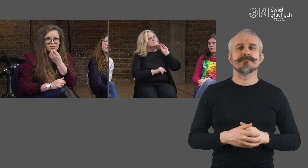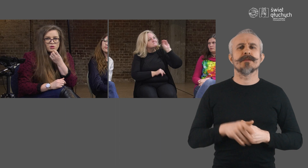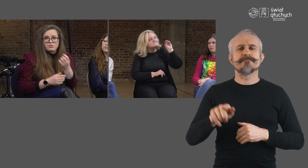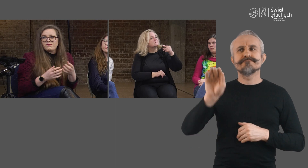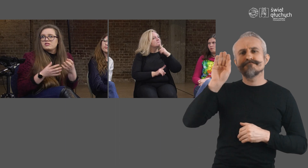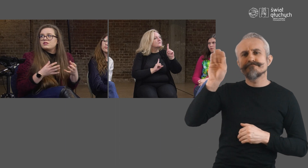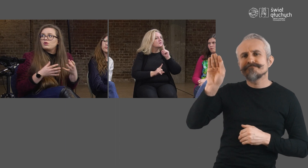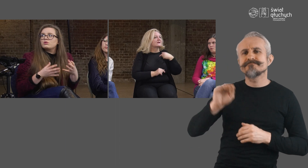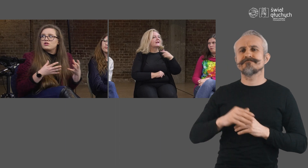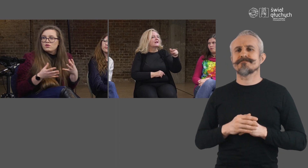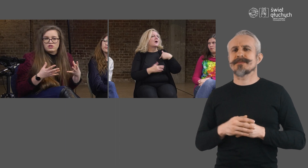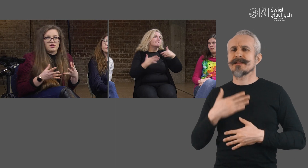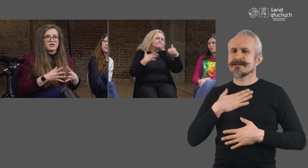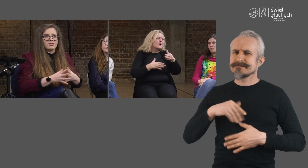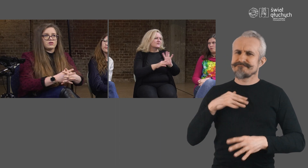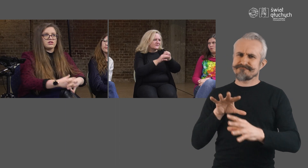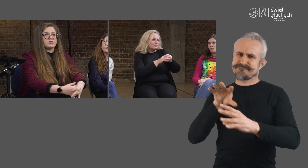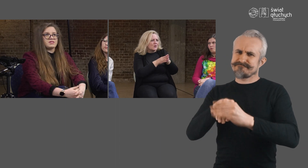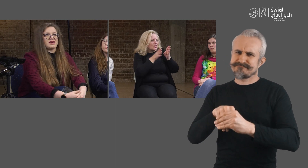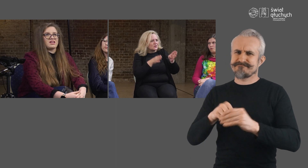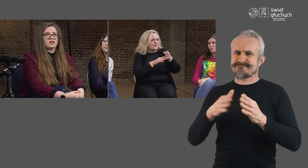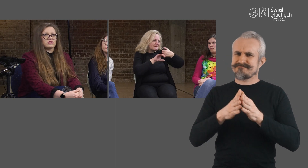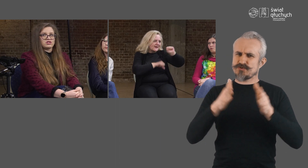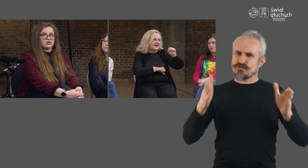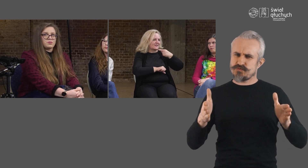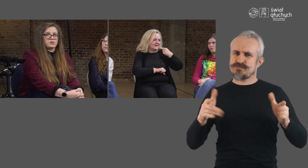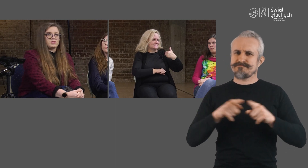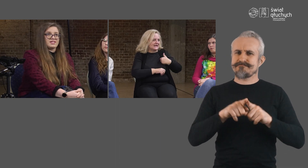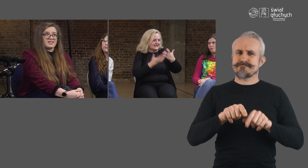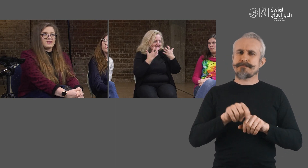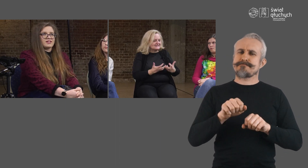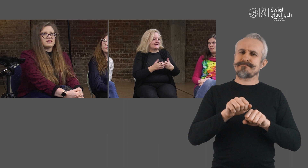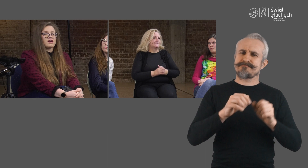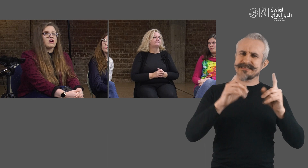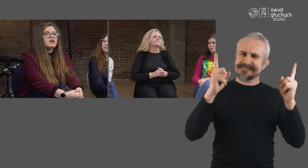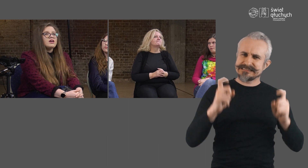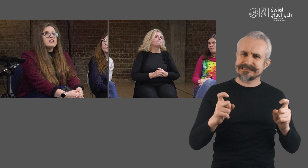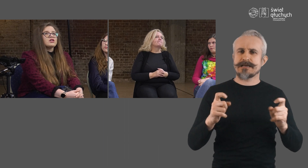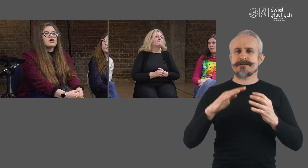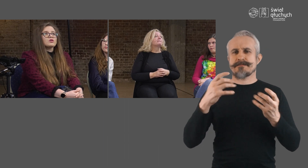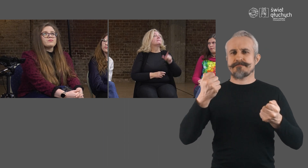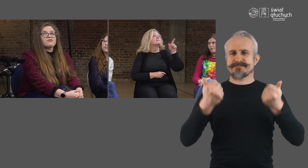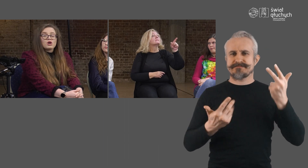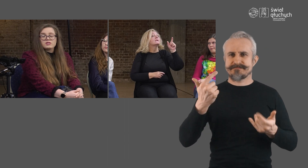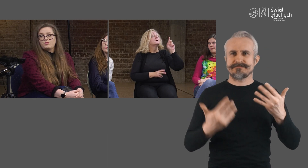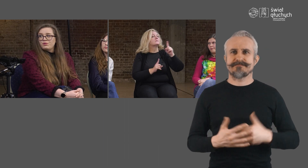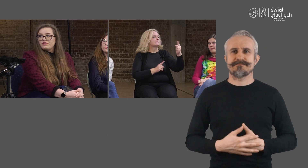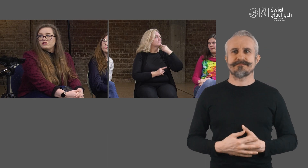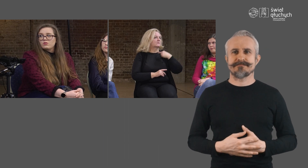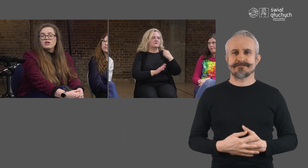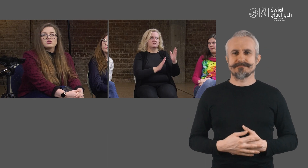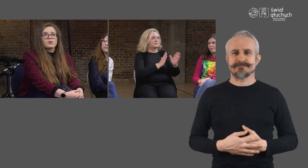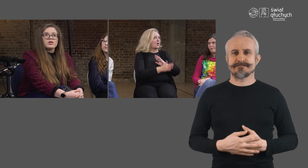nauczyciela, żeby porozmawiać z nim o możliwościach właśnie pisania rozszerzonej matury z języka angielskiego. No i on wprost